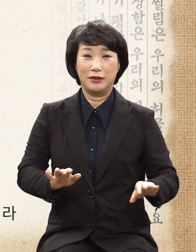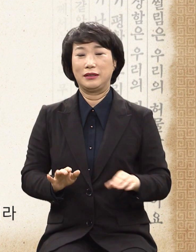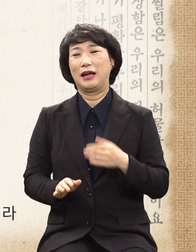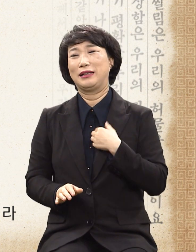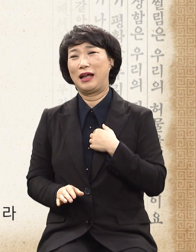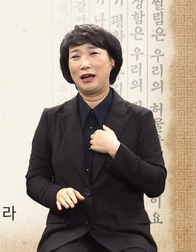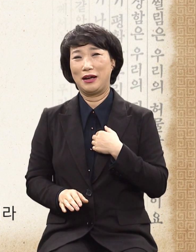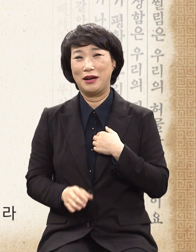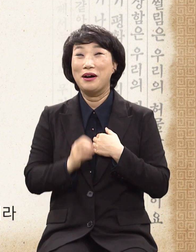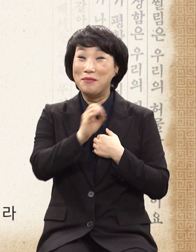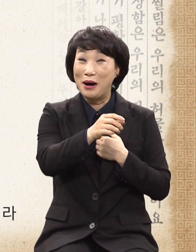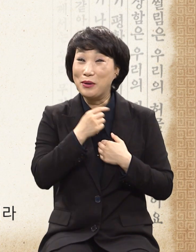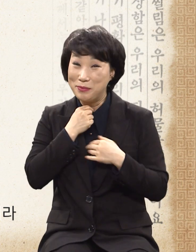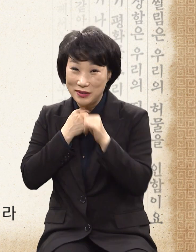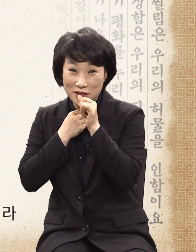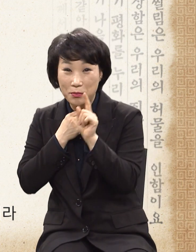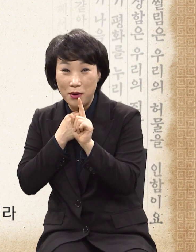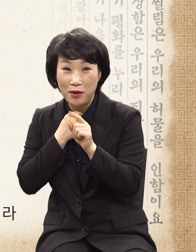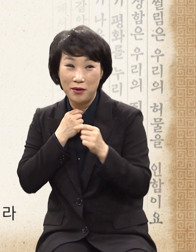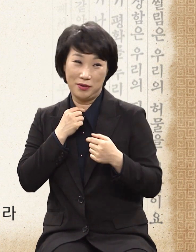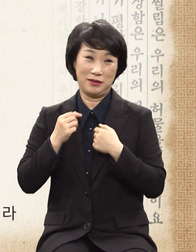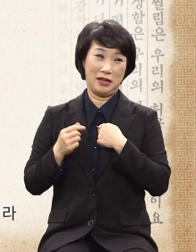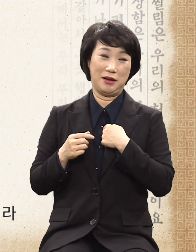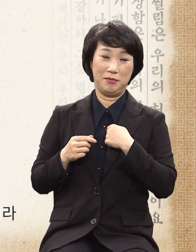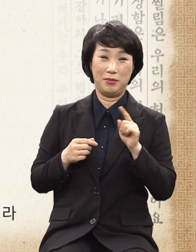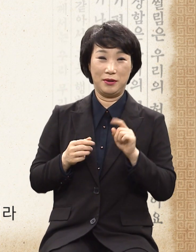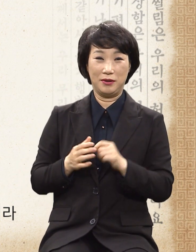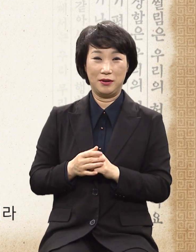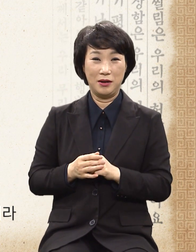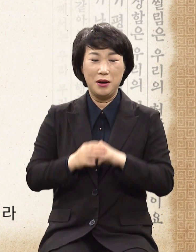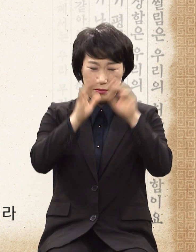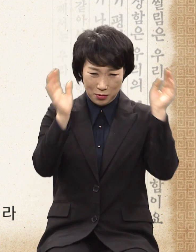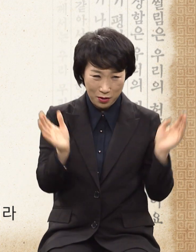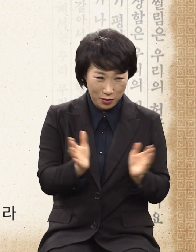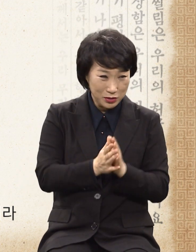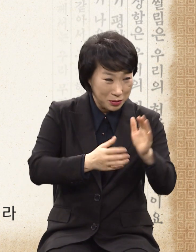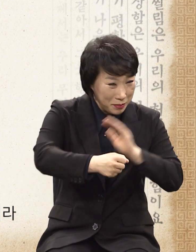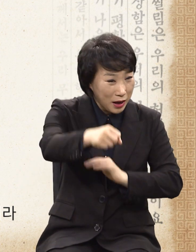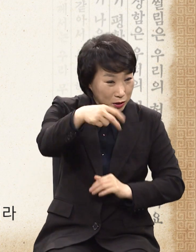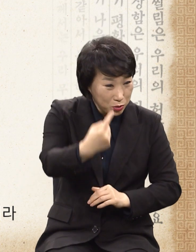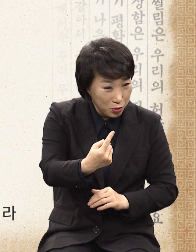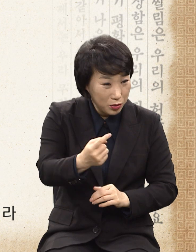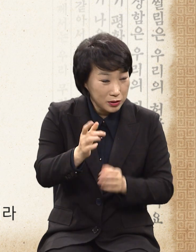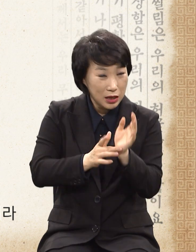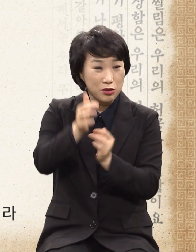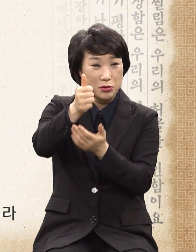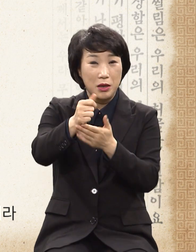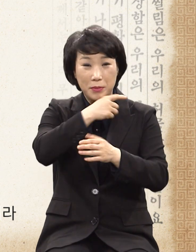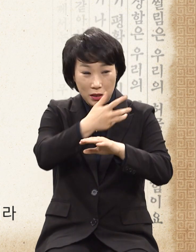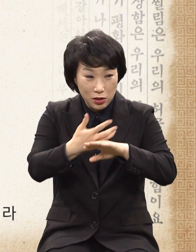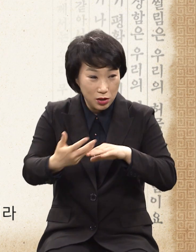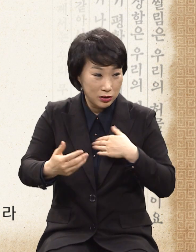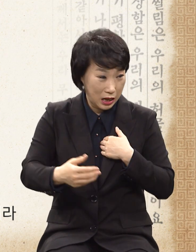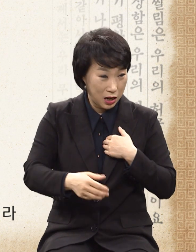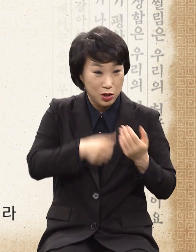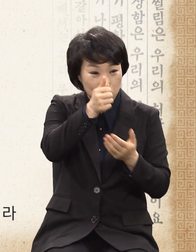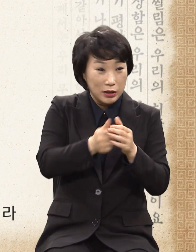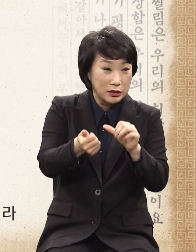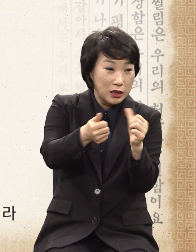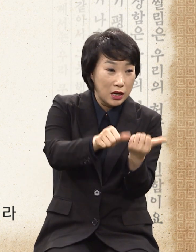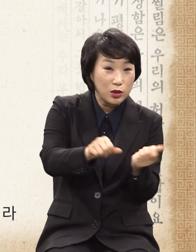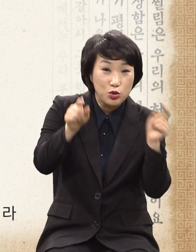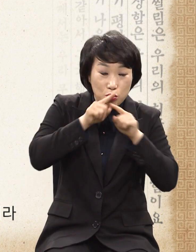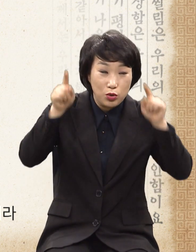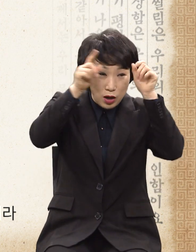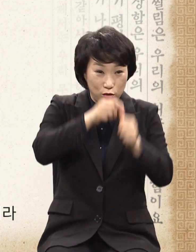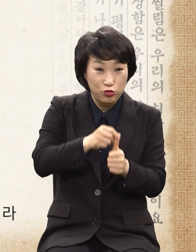그러면서도 내가 하고 싶은 말이 무엇이었더냐. 다 뺏겨도 예수가 피 흘려서 나를 죄와 사망과